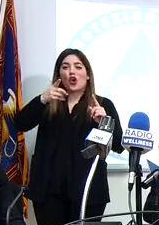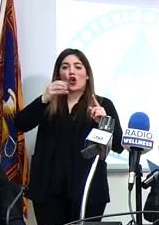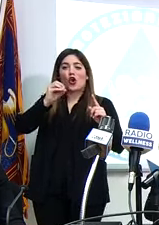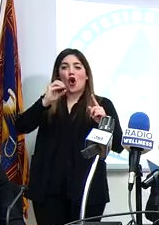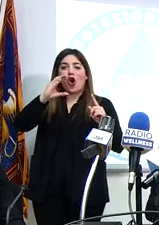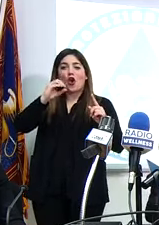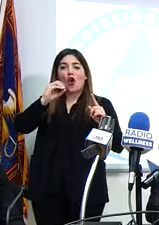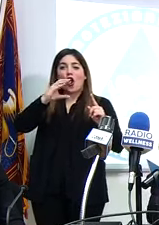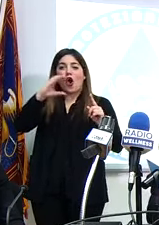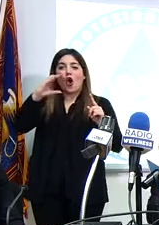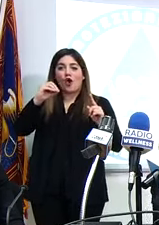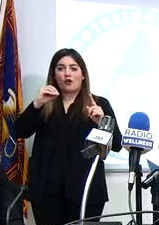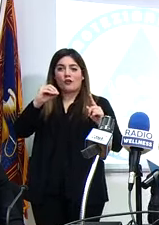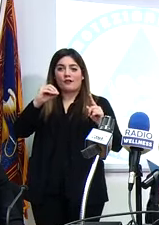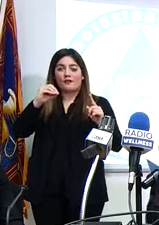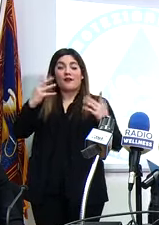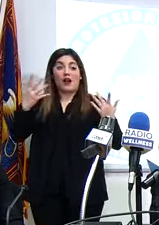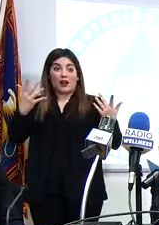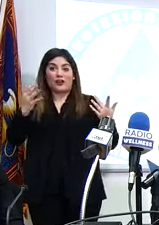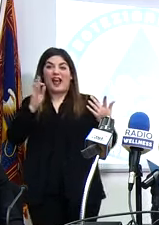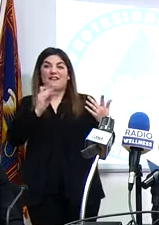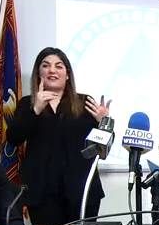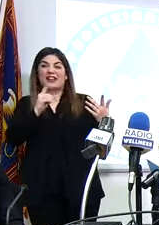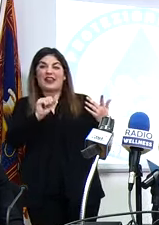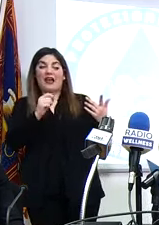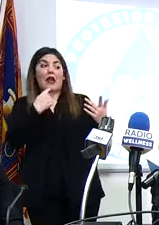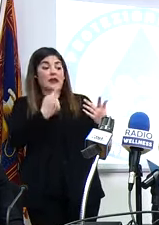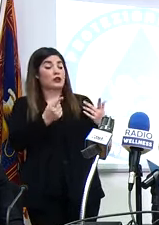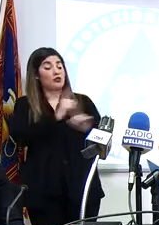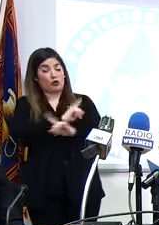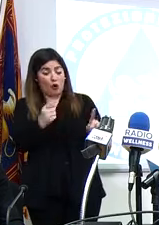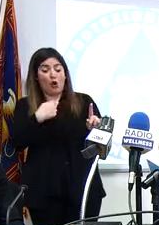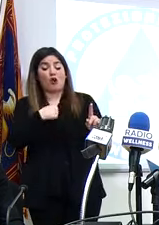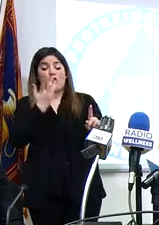e proprio come gli altri studi, che vuol dire la soluzione fisiologica.